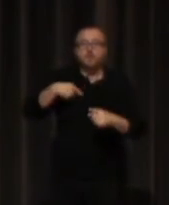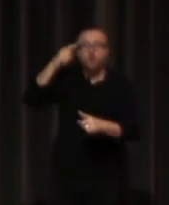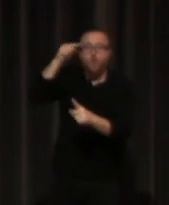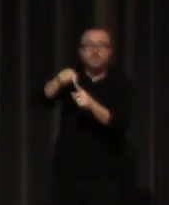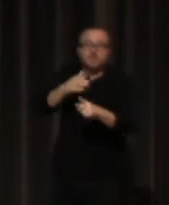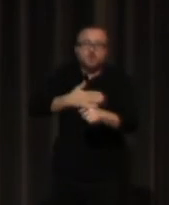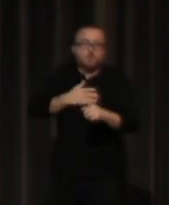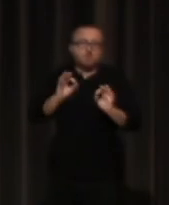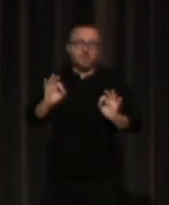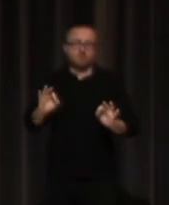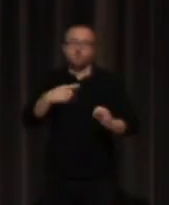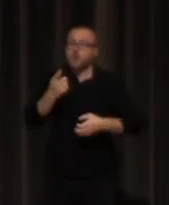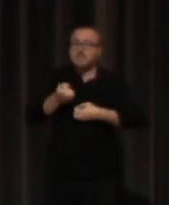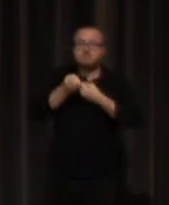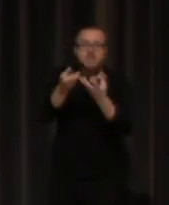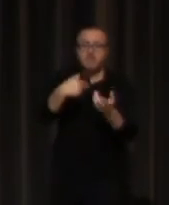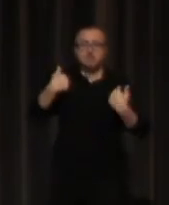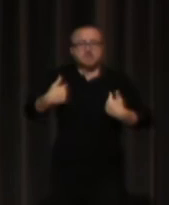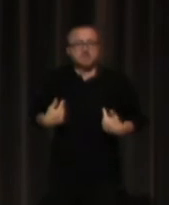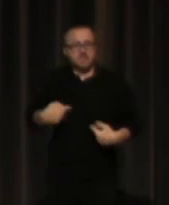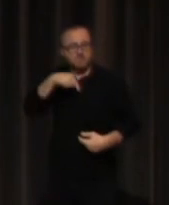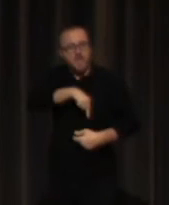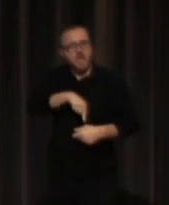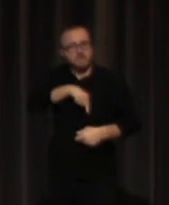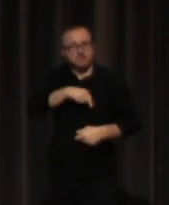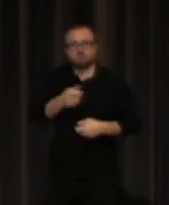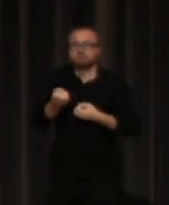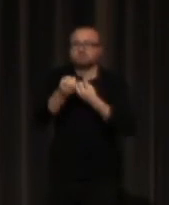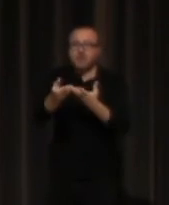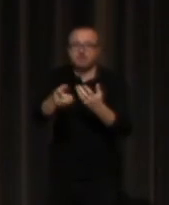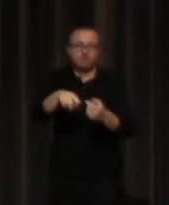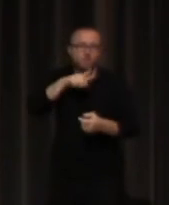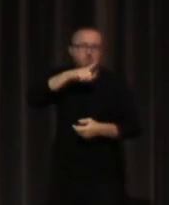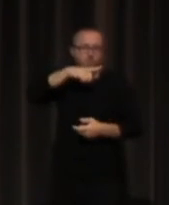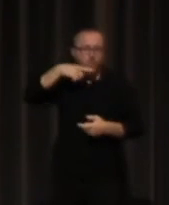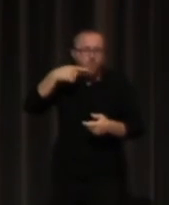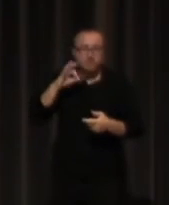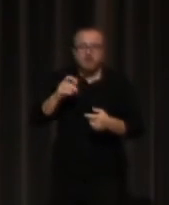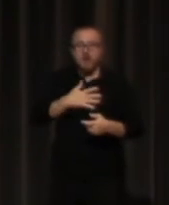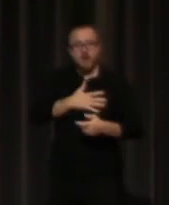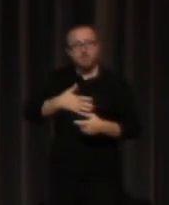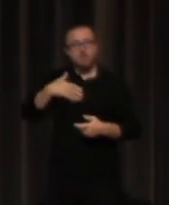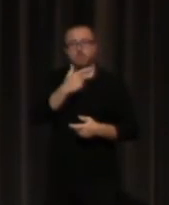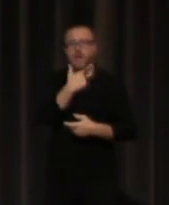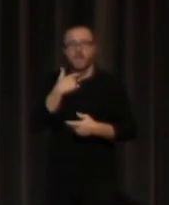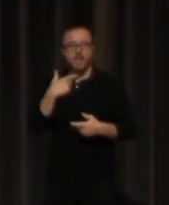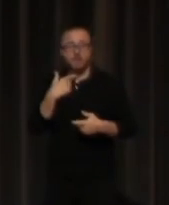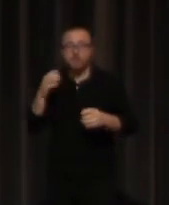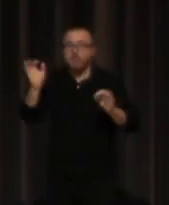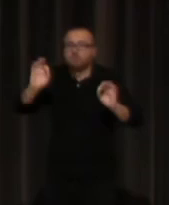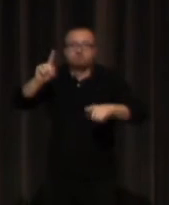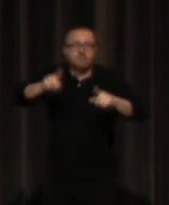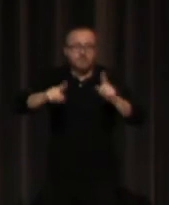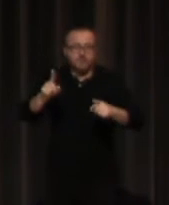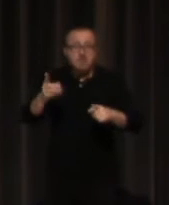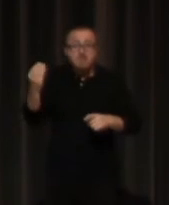poden expressar qualsevol sentiment, dolor o plaer, fins i tot el punt on el cos mateix es nega